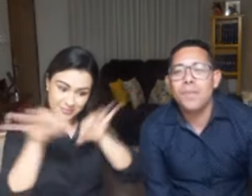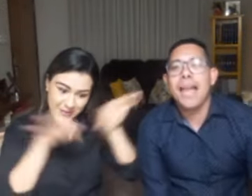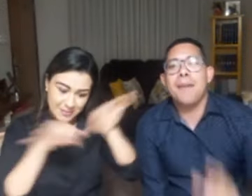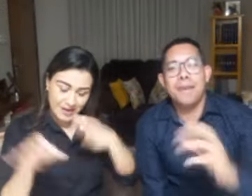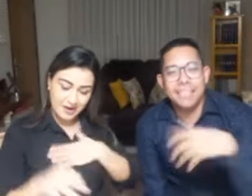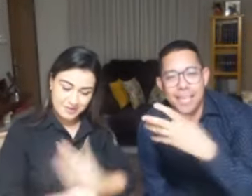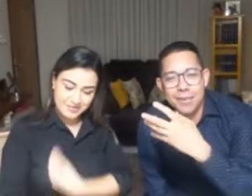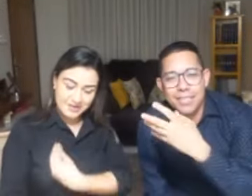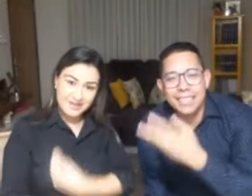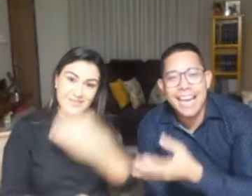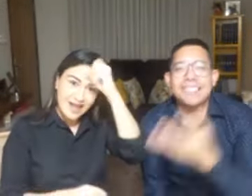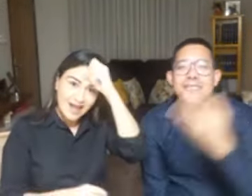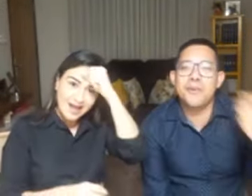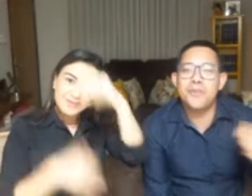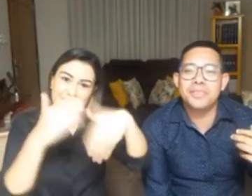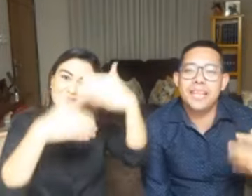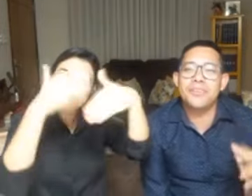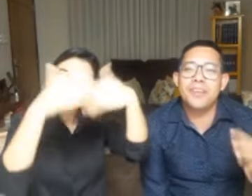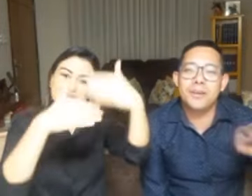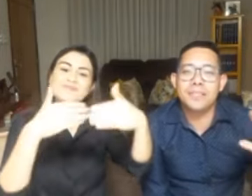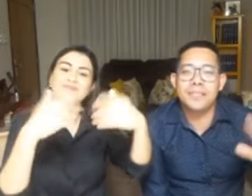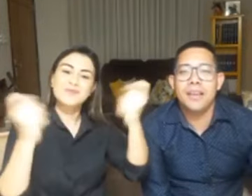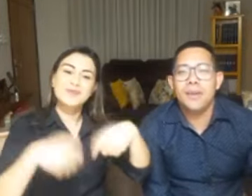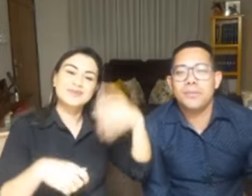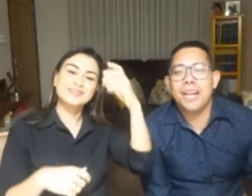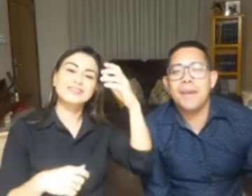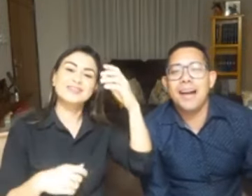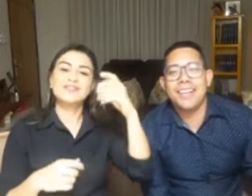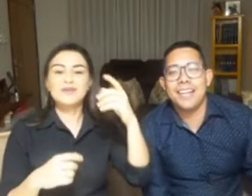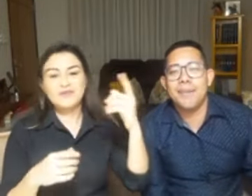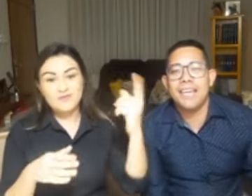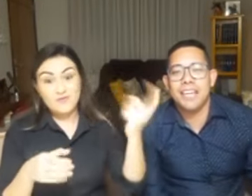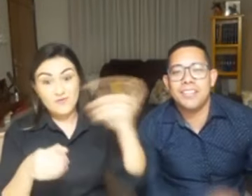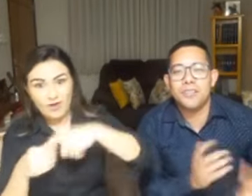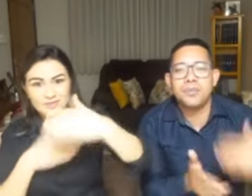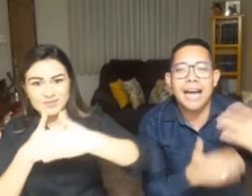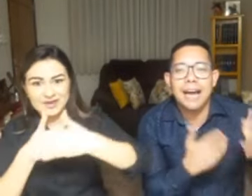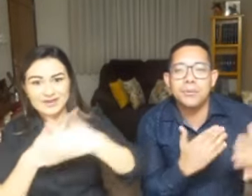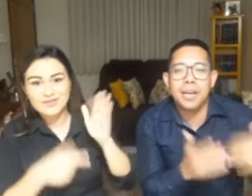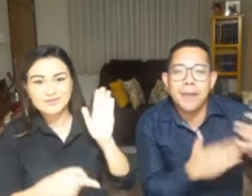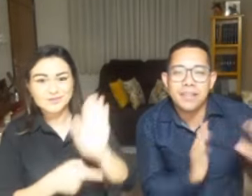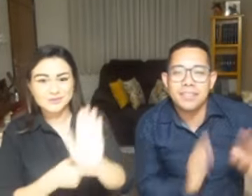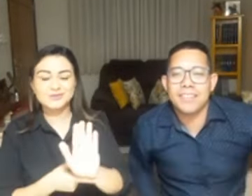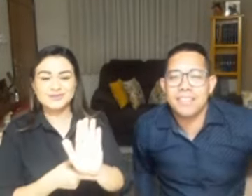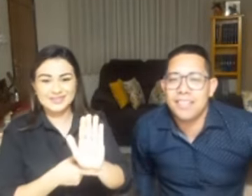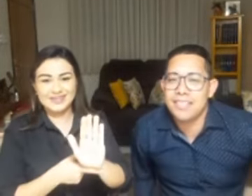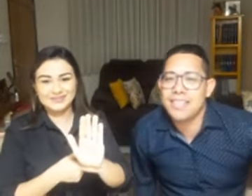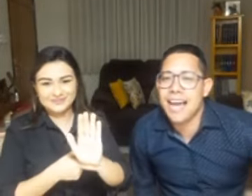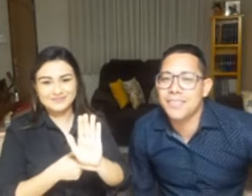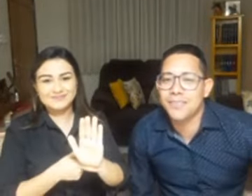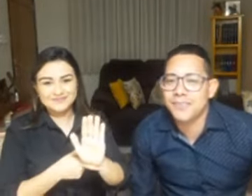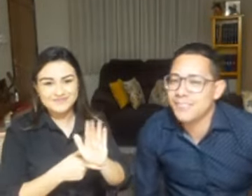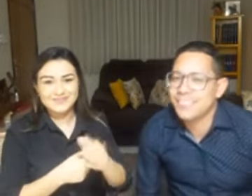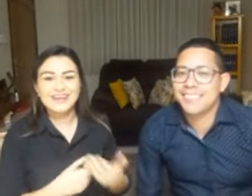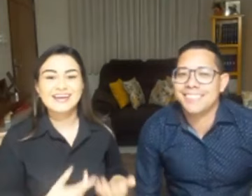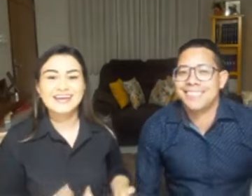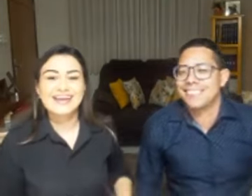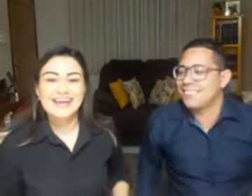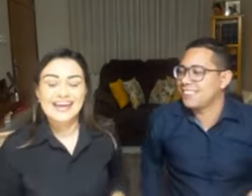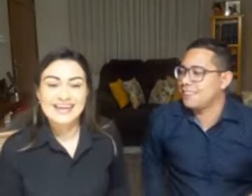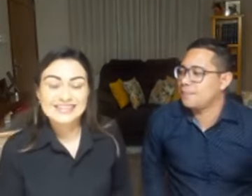né? Aprender língua de sinais, e quando eu voltei, eu já comecei o trabalho aqui na minha igreja, ajudar o trabalho que estava sendo iniciado.